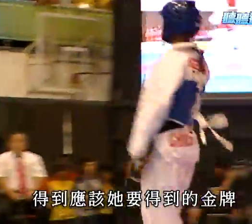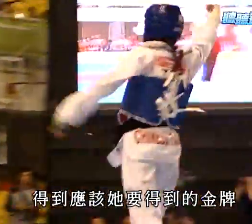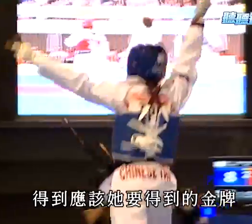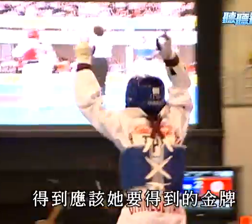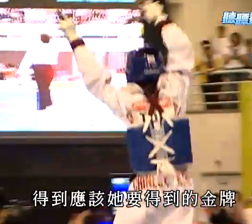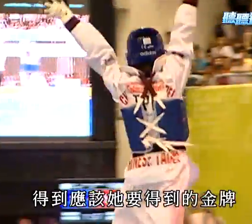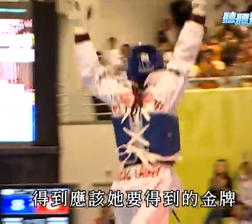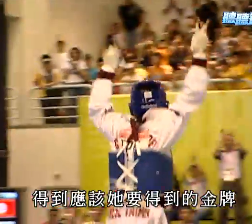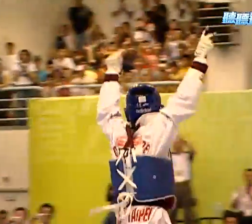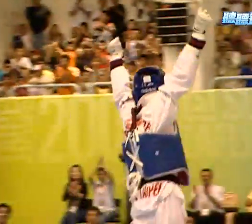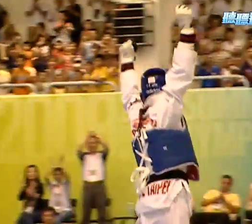牌。